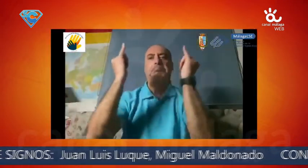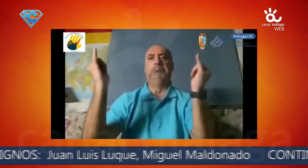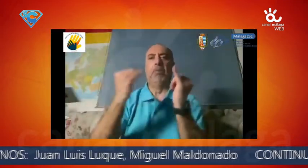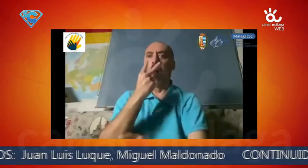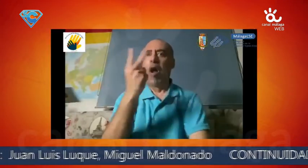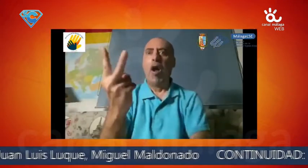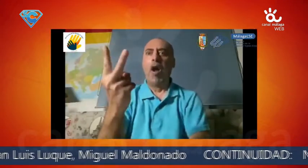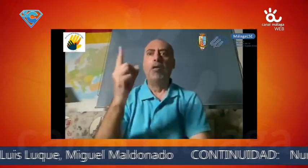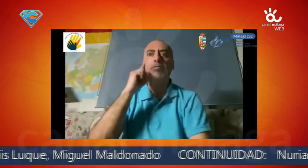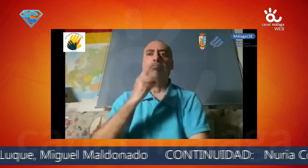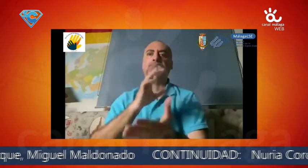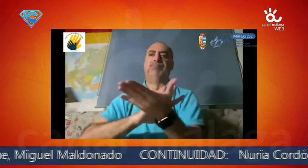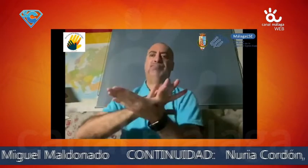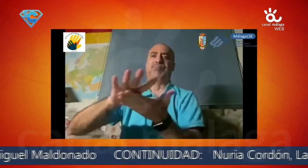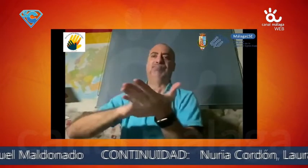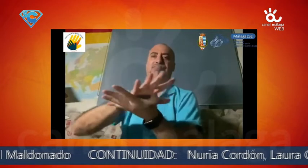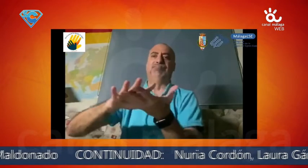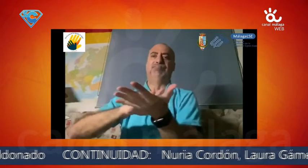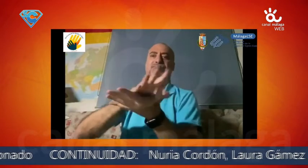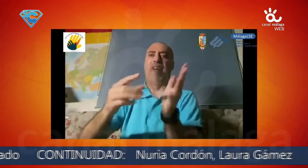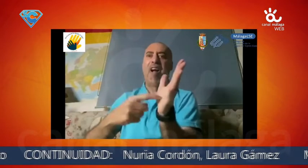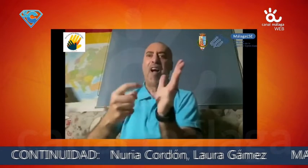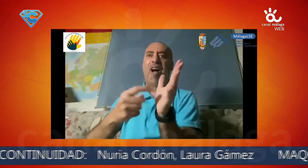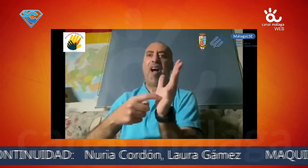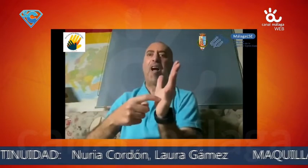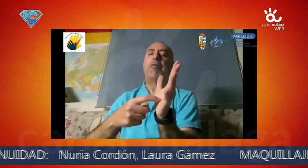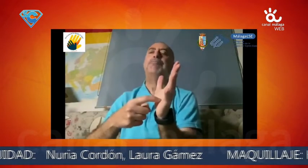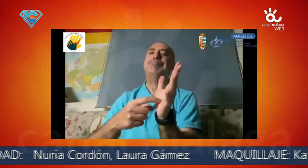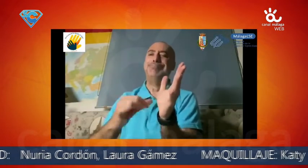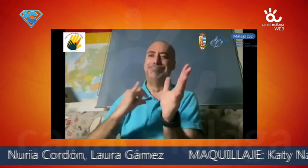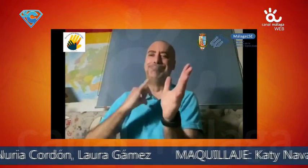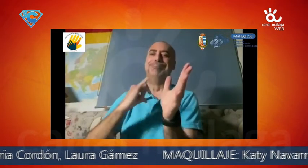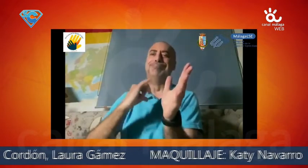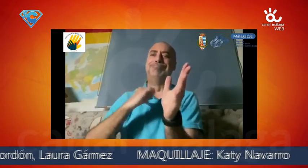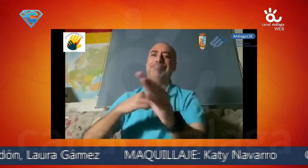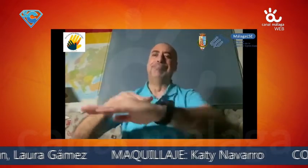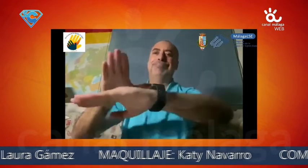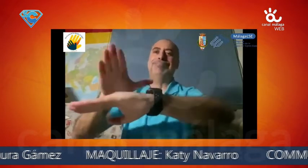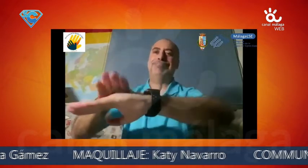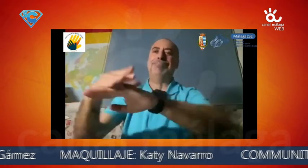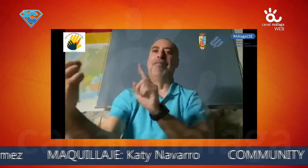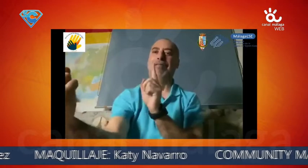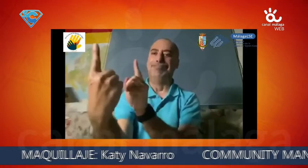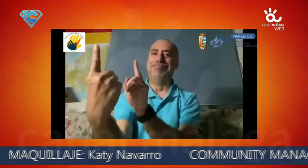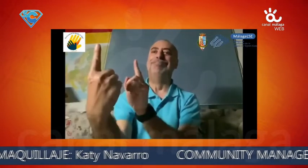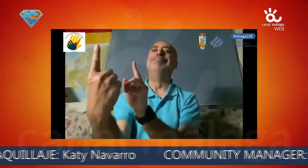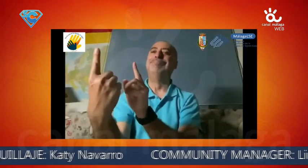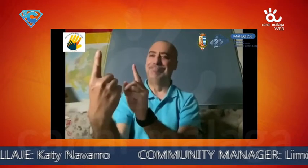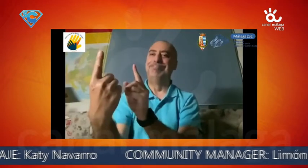Para las personas sordas es nuestra identidad. Podemos compartir cosas,